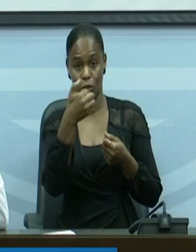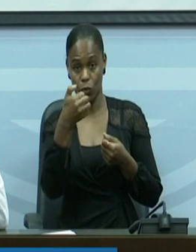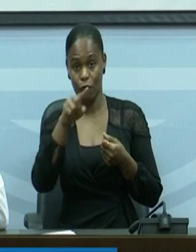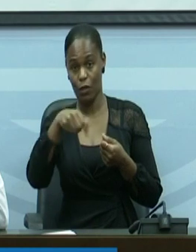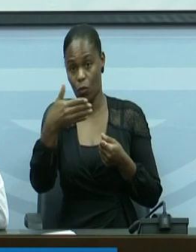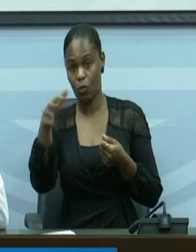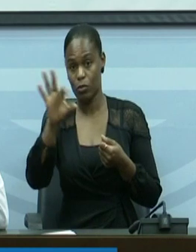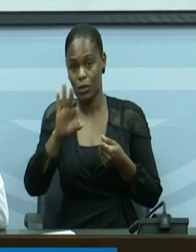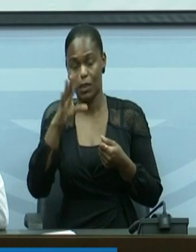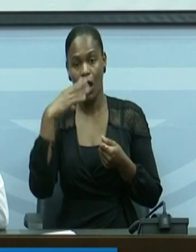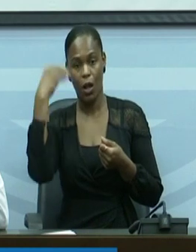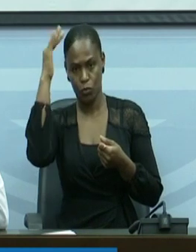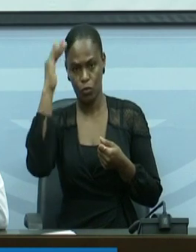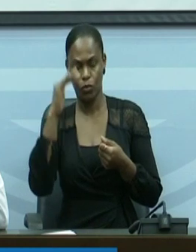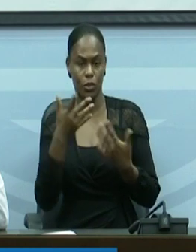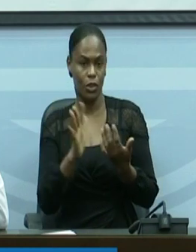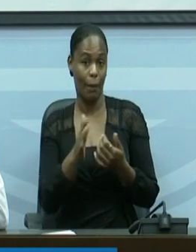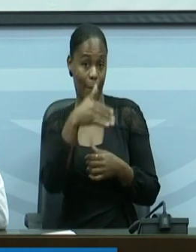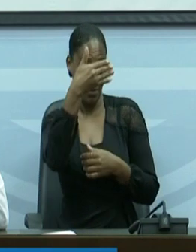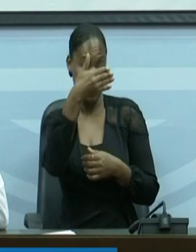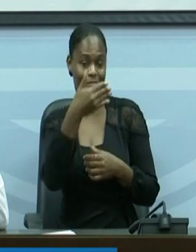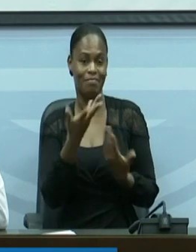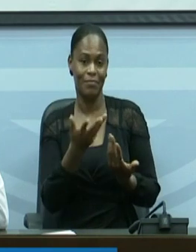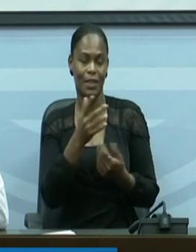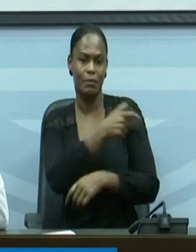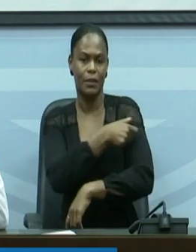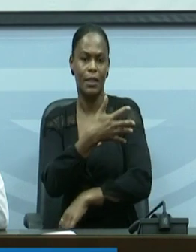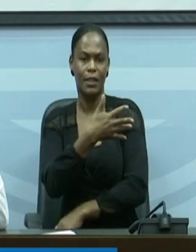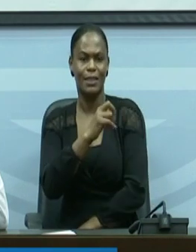85,1% de adultos com uma primeira dose. Isso representa